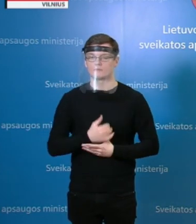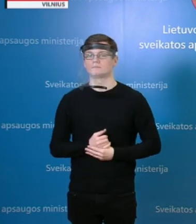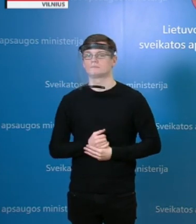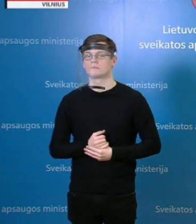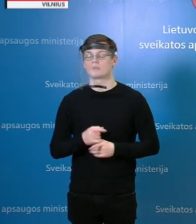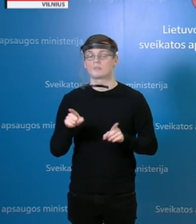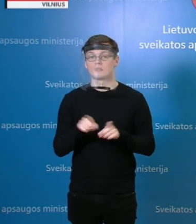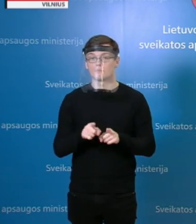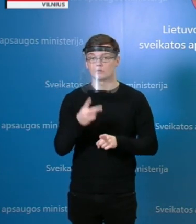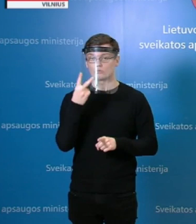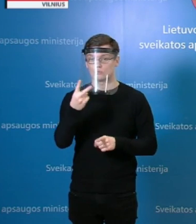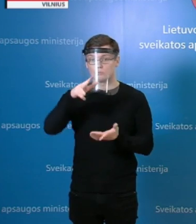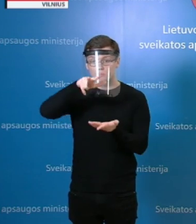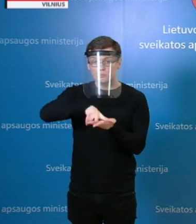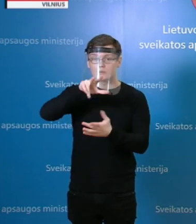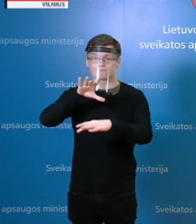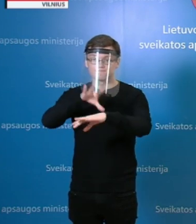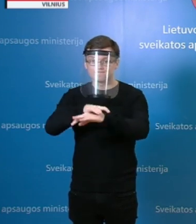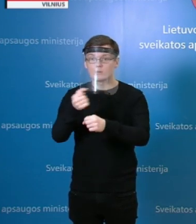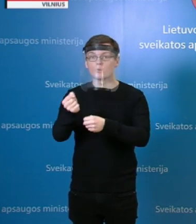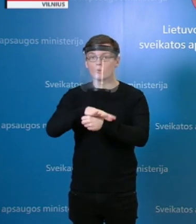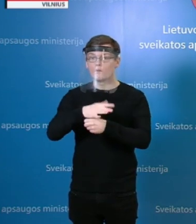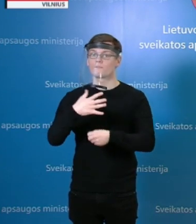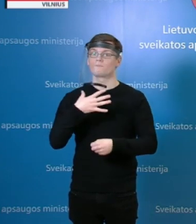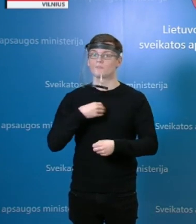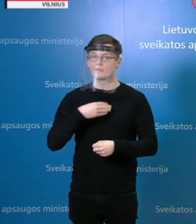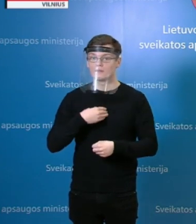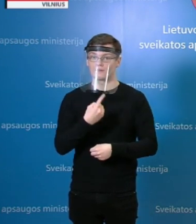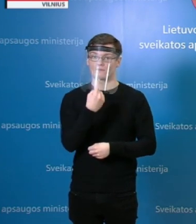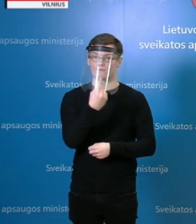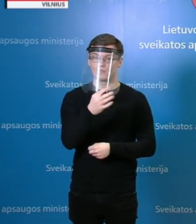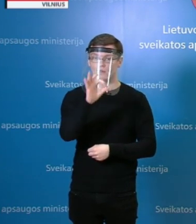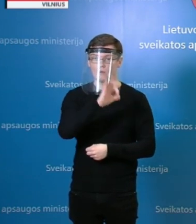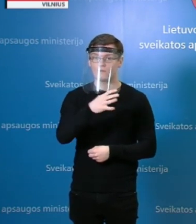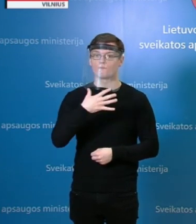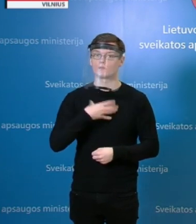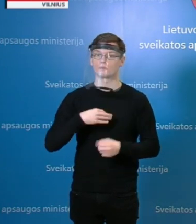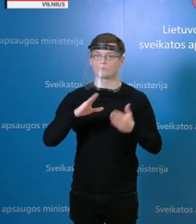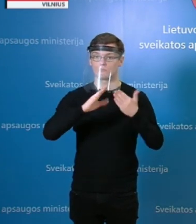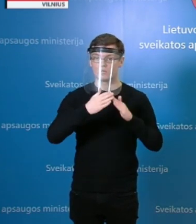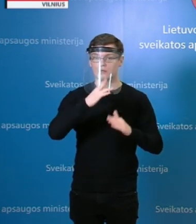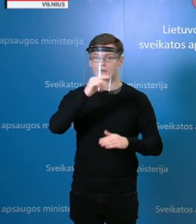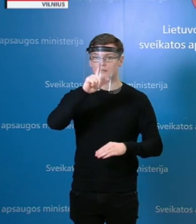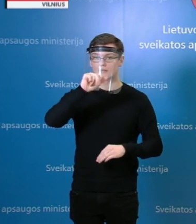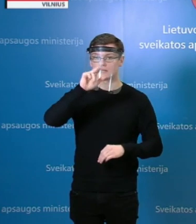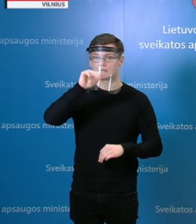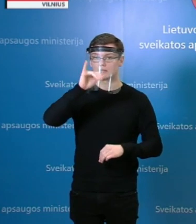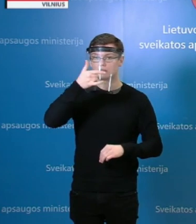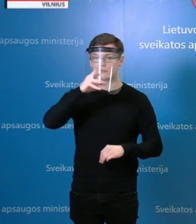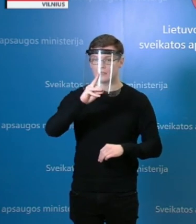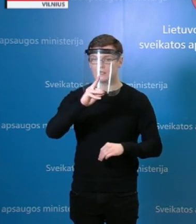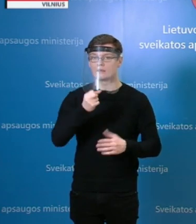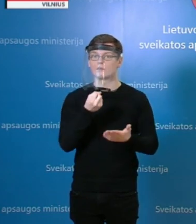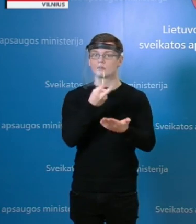kaip ir minėjau, Vilniuje, tai vienas atvejis yra susijęs su židiniu Vilniaus miesto klinikinėje ligoninėje, susirgusio darbuotojo artimas